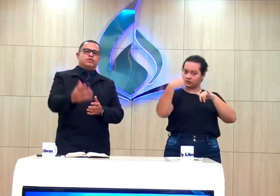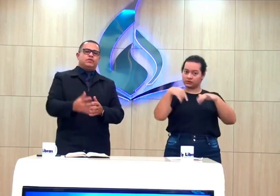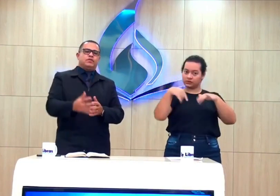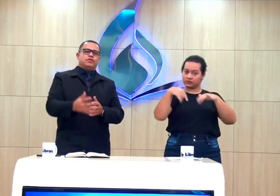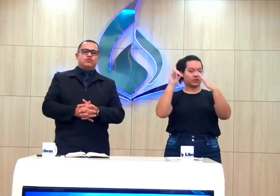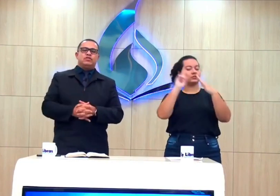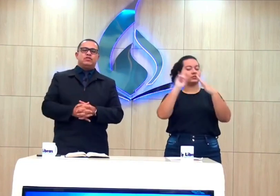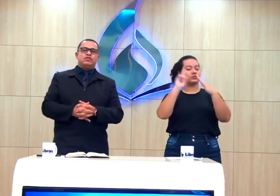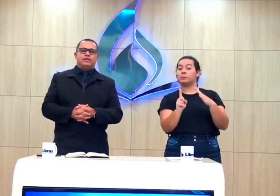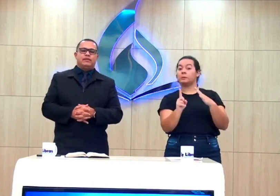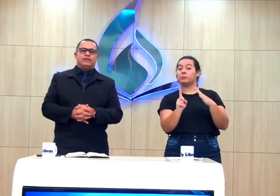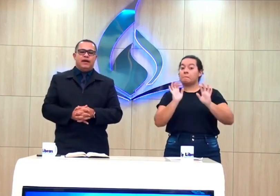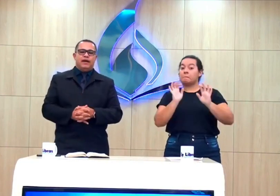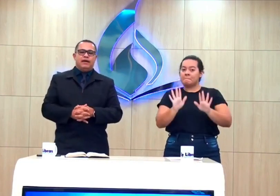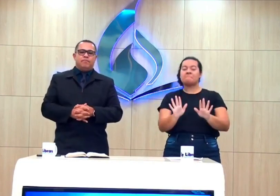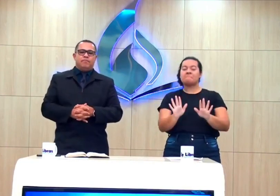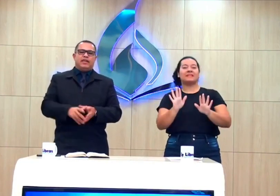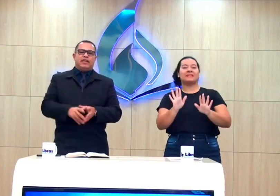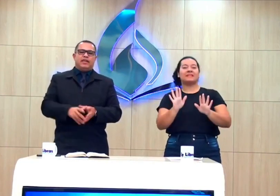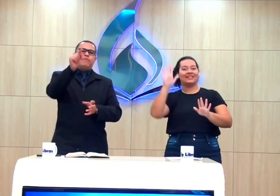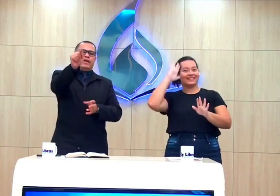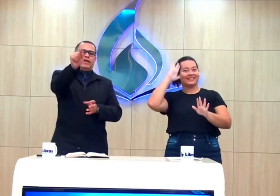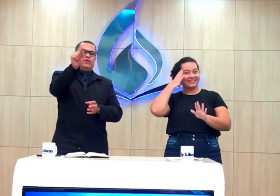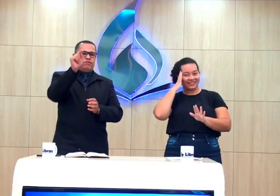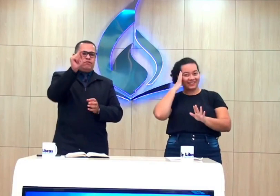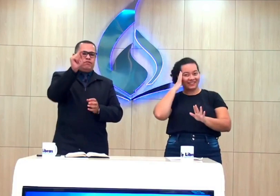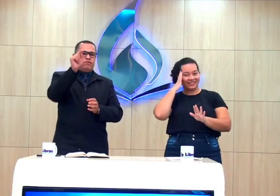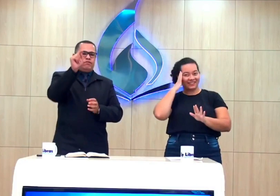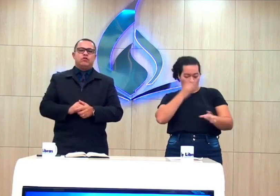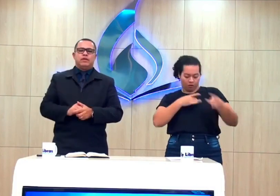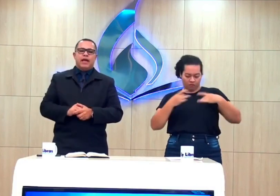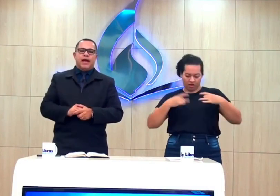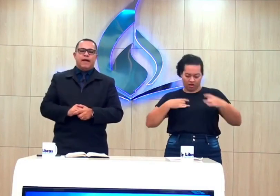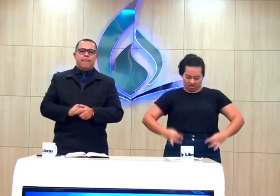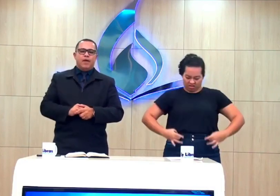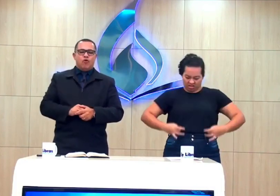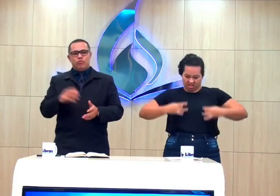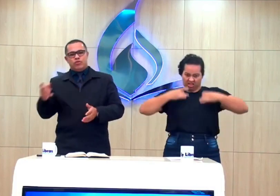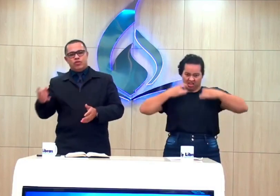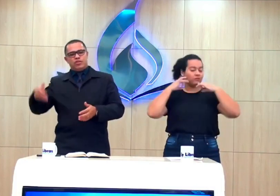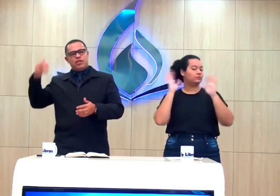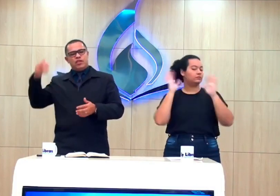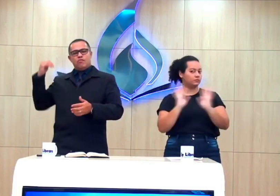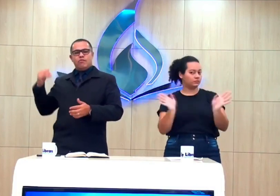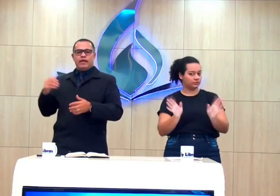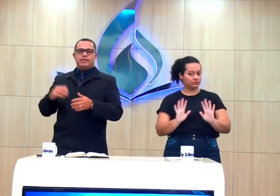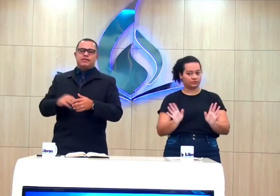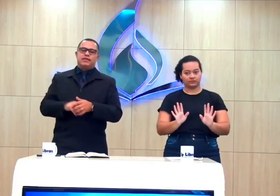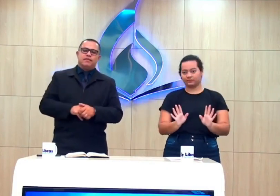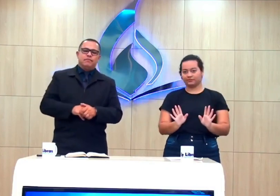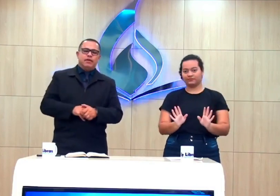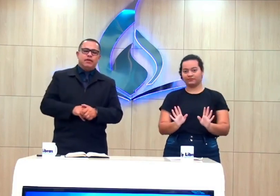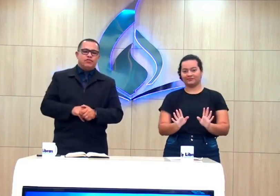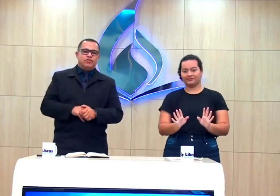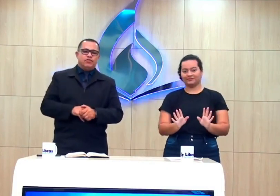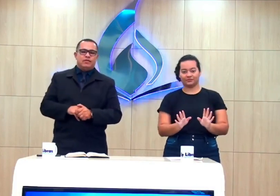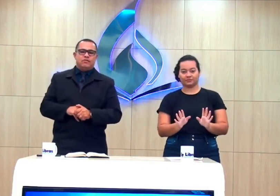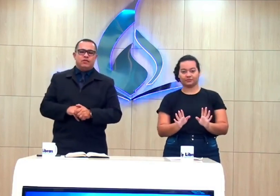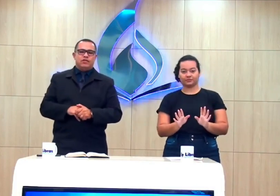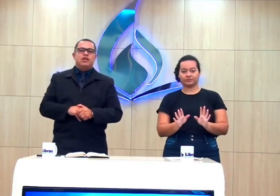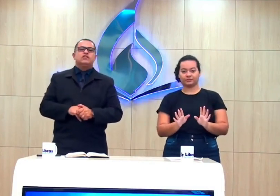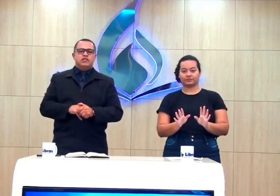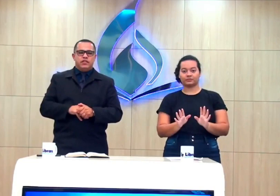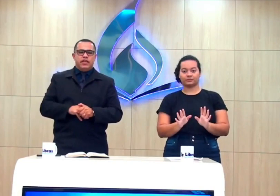que nós podemos nos alimentar, para que o medo não venha nos dominar. Como disse o ex-ministro